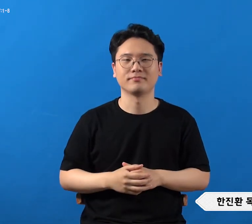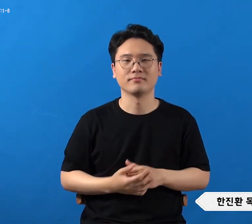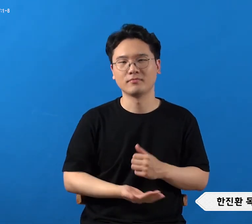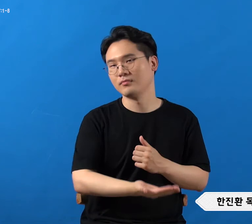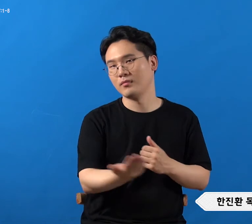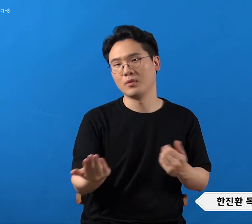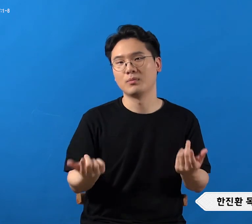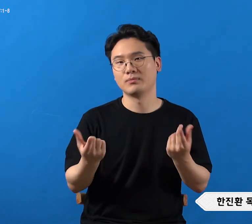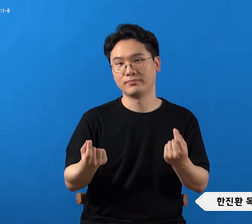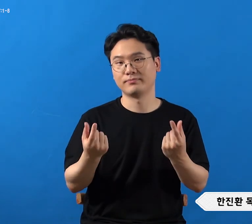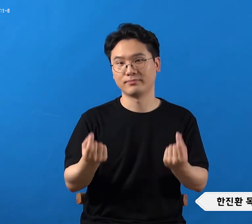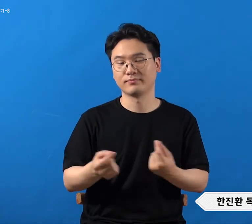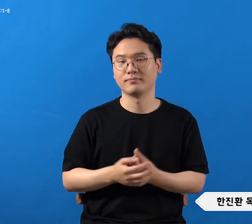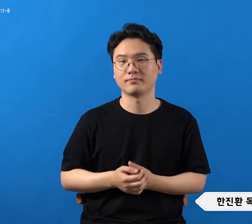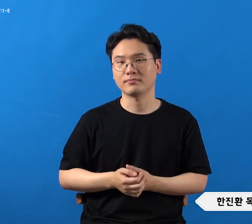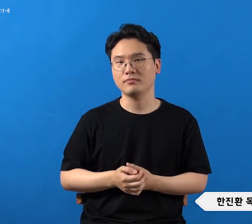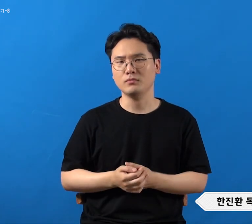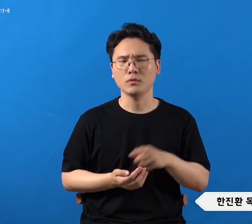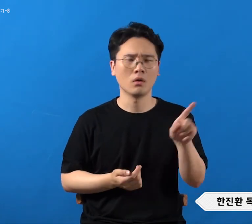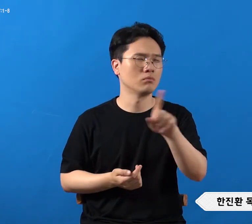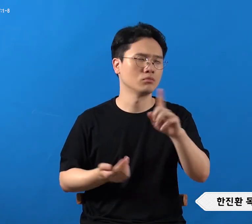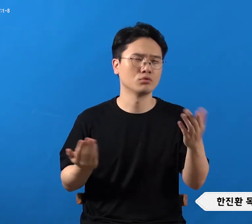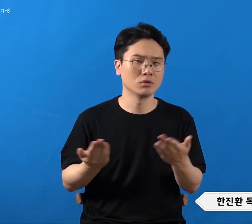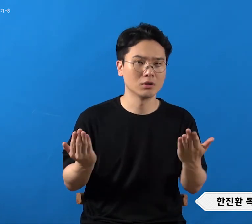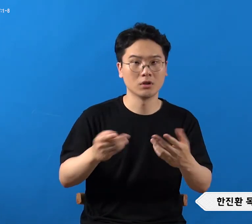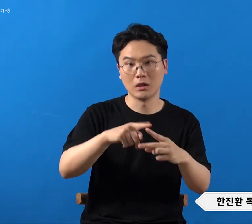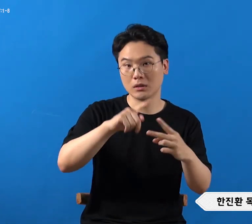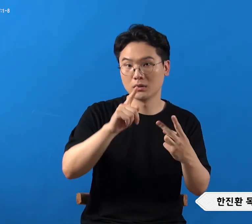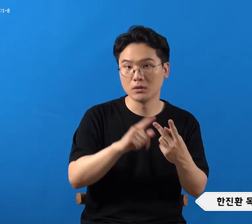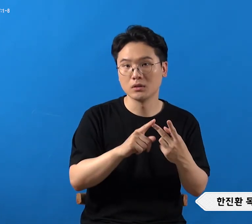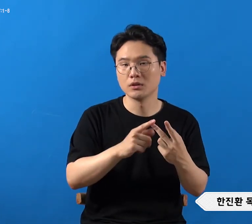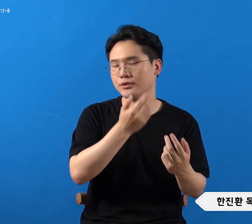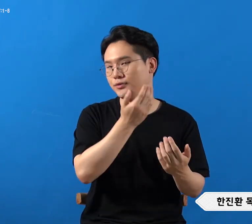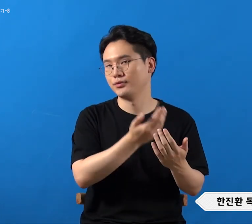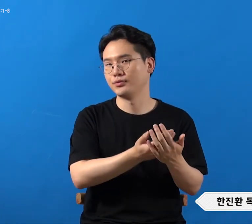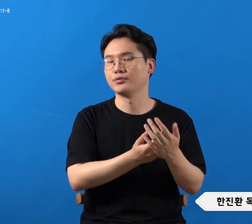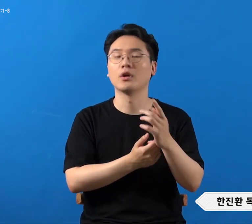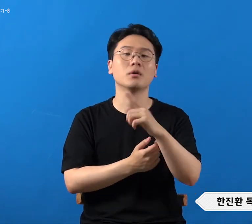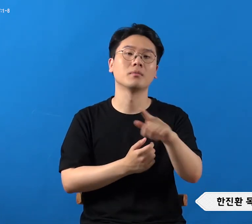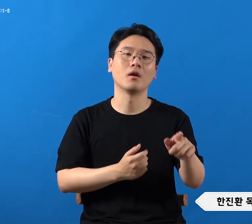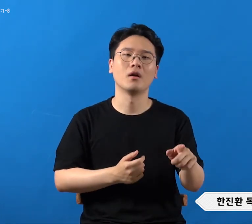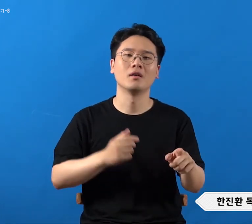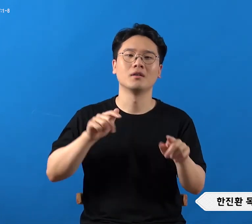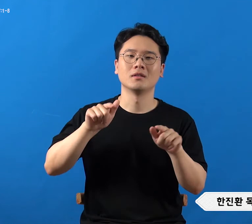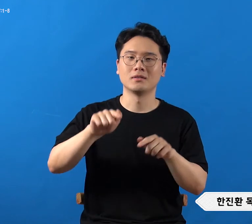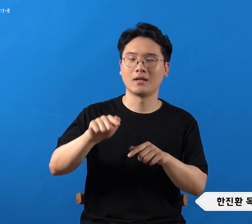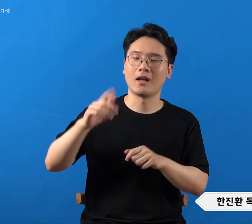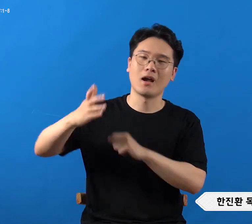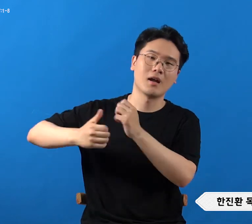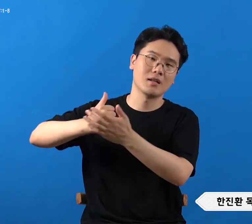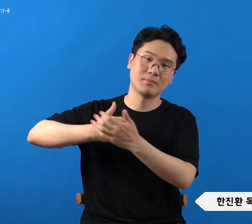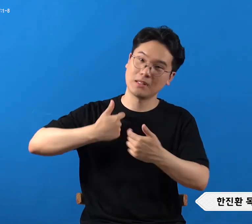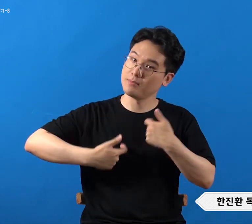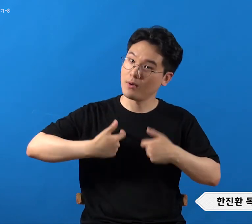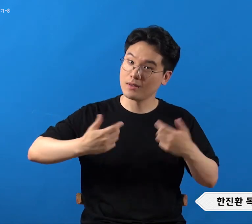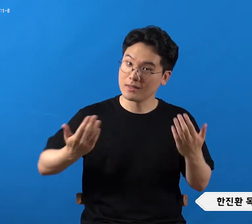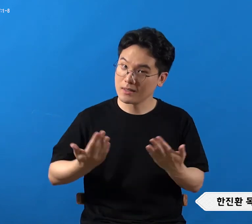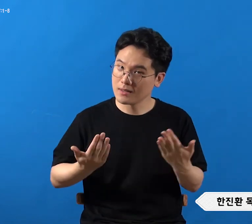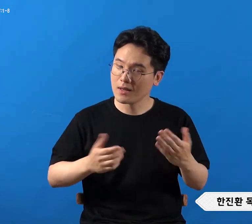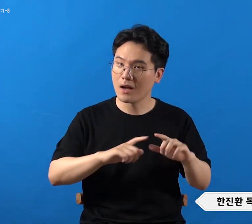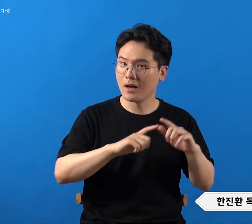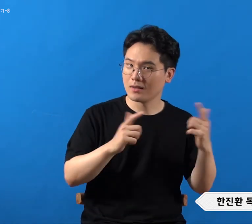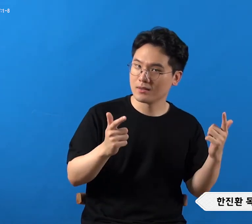여러분도 마찬가지입니다. 무슨 일을 하든지 간에 중요한 것은 이게 하나님이 기뻐하시는 일인가